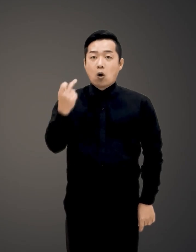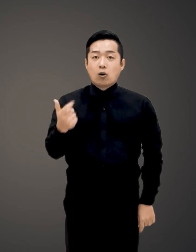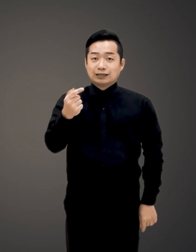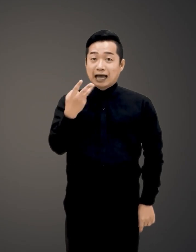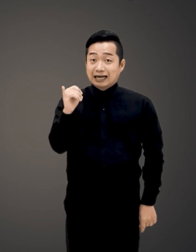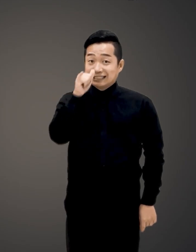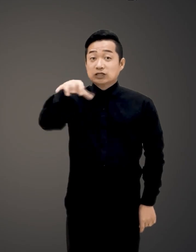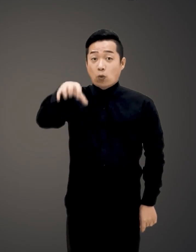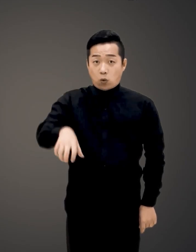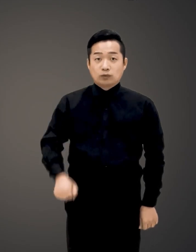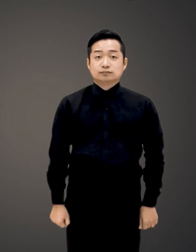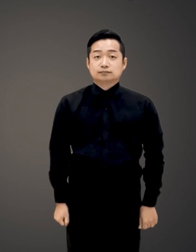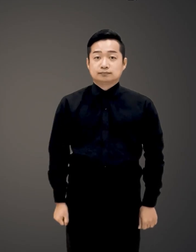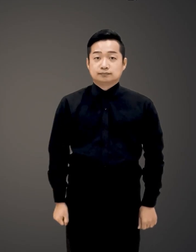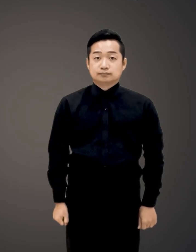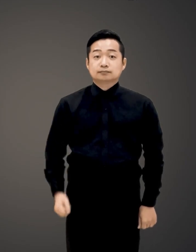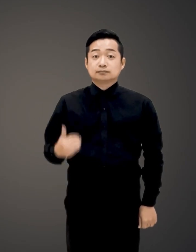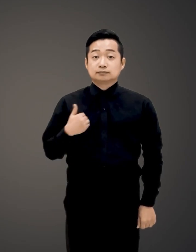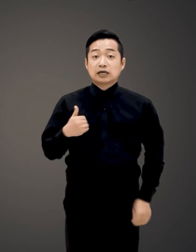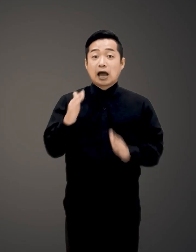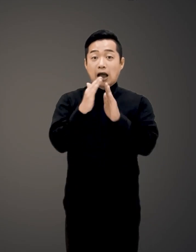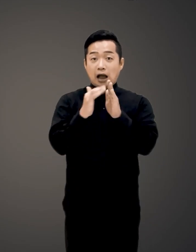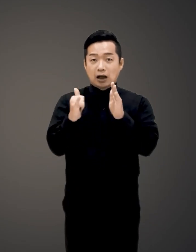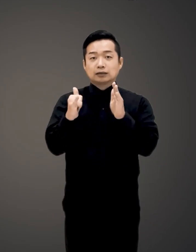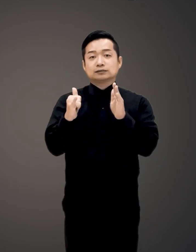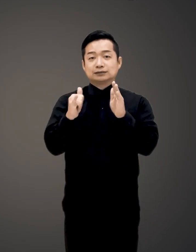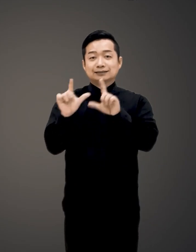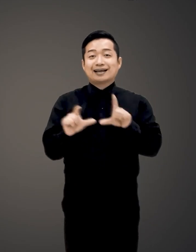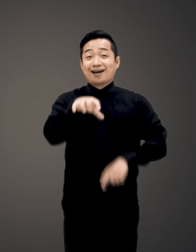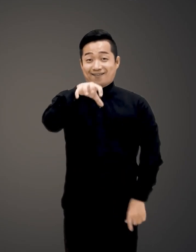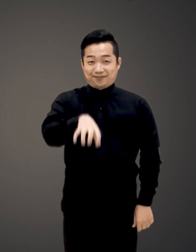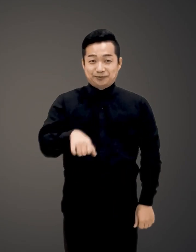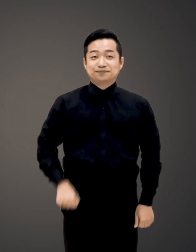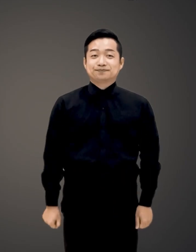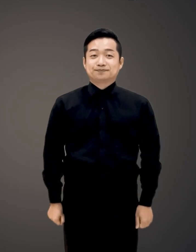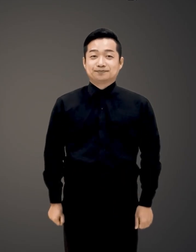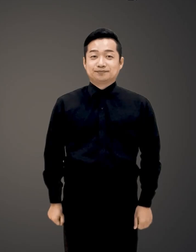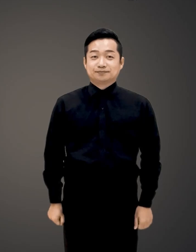동생 나리가 있는 곳. 내 가족이 있는 곳이다.